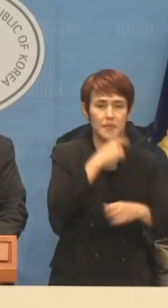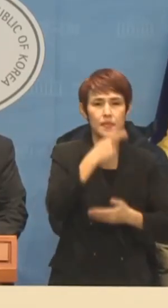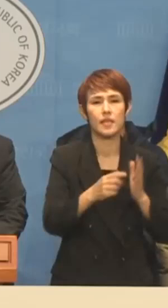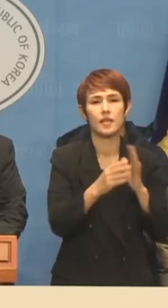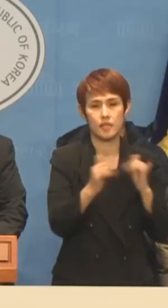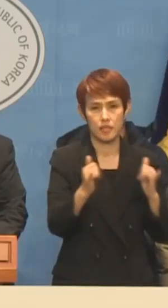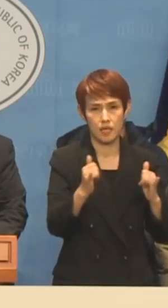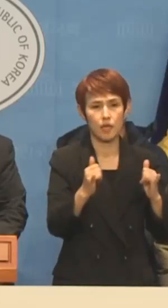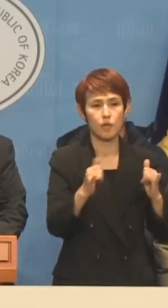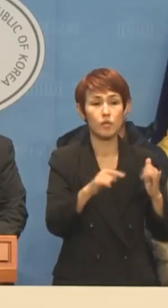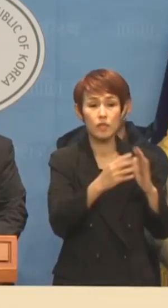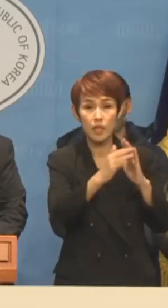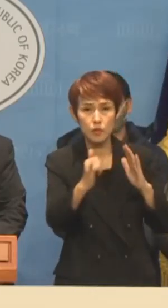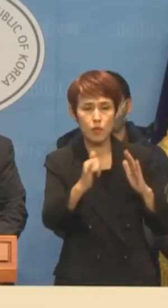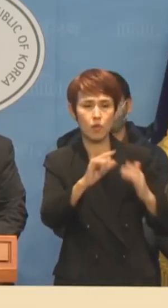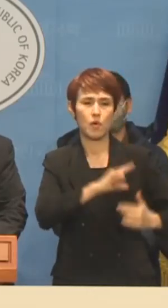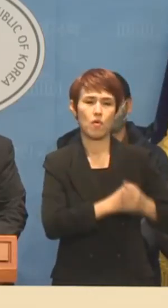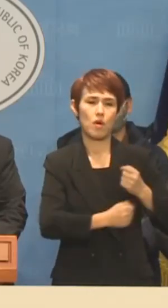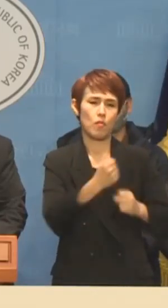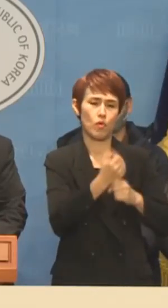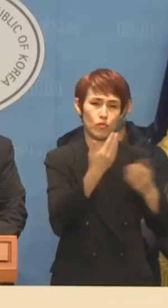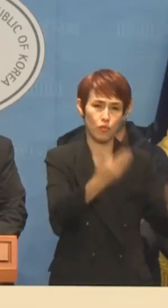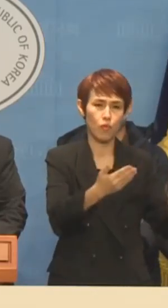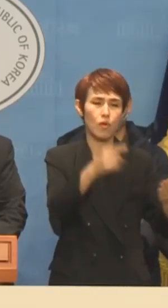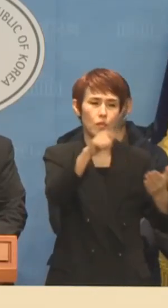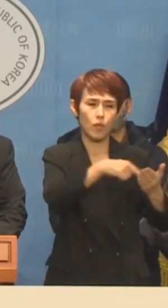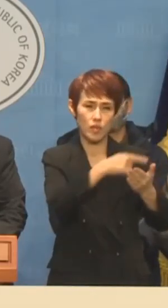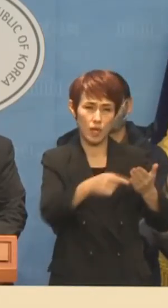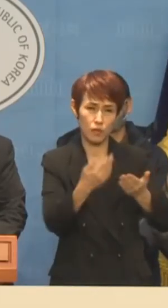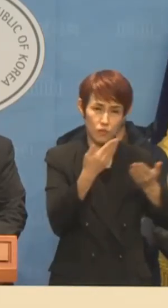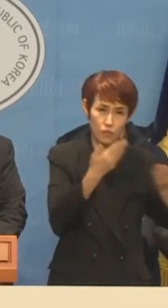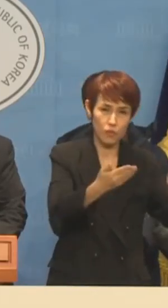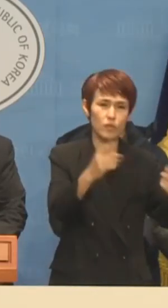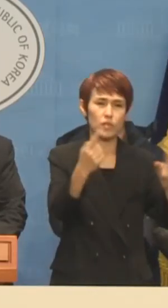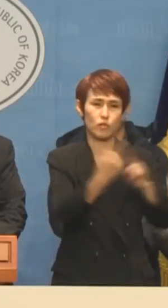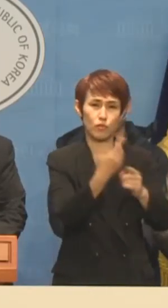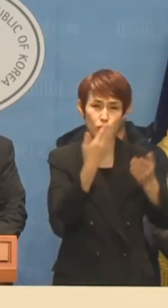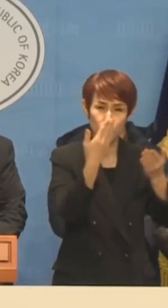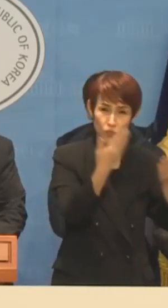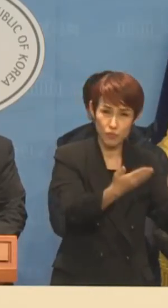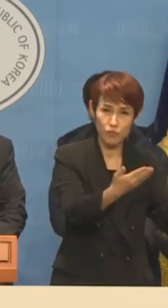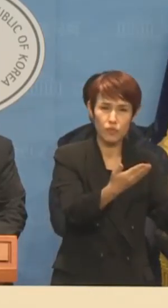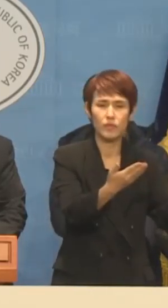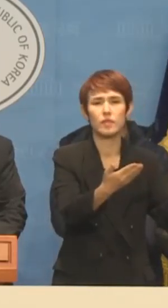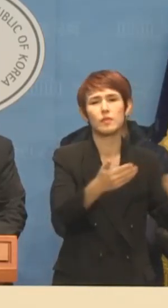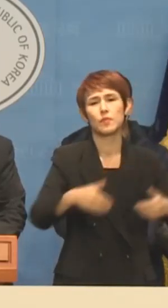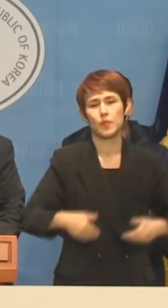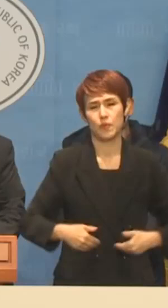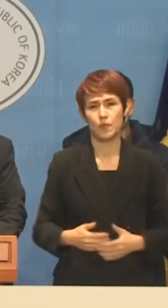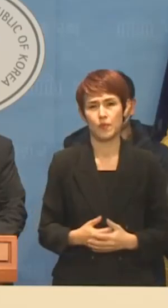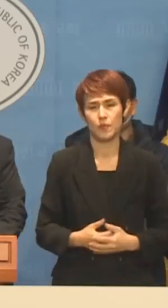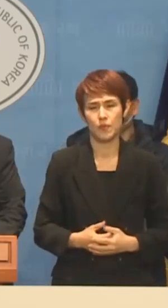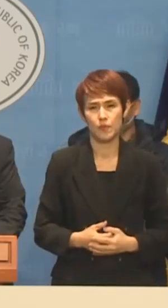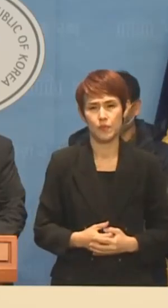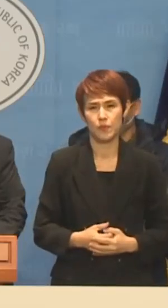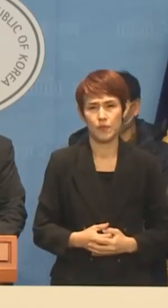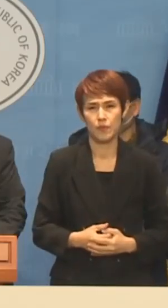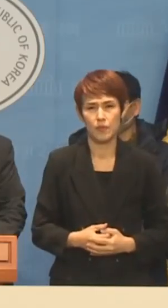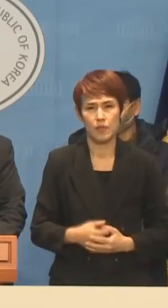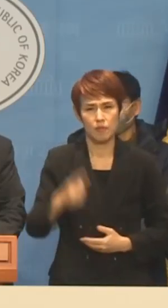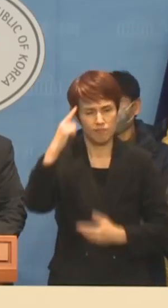회복하며 적절한 보상과 치유를 제공하는 정의의 상징이 될 것입니다.